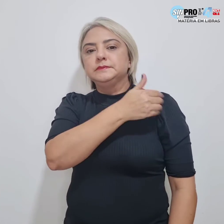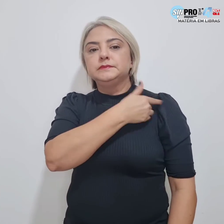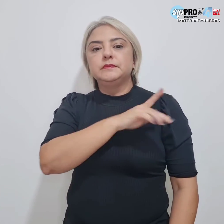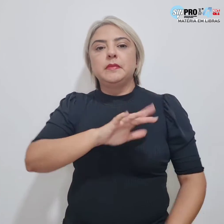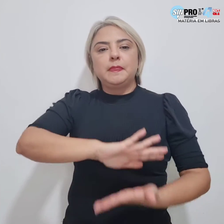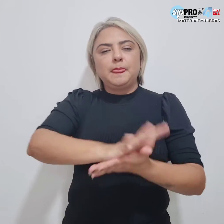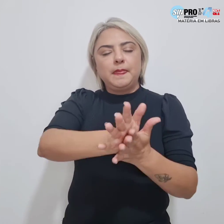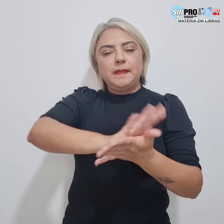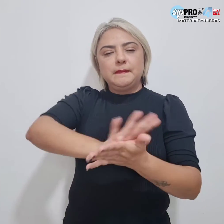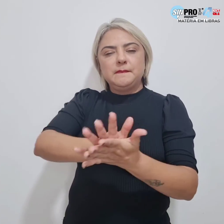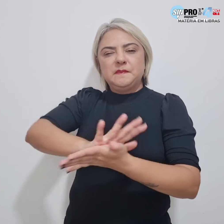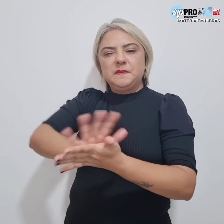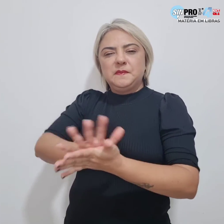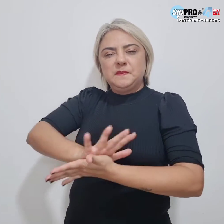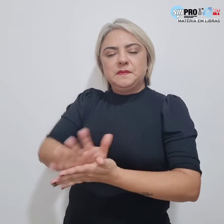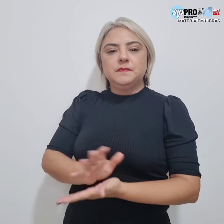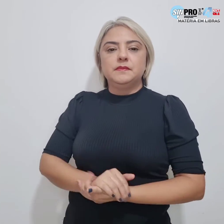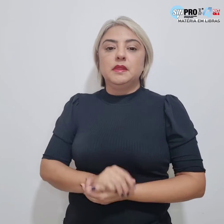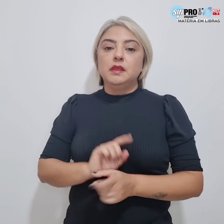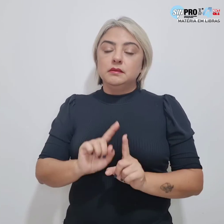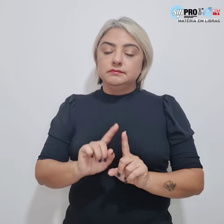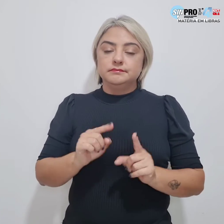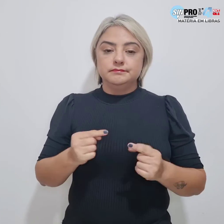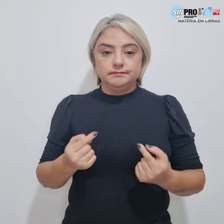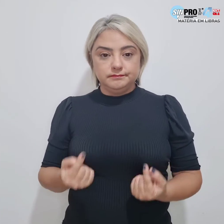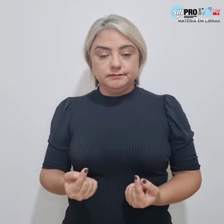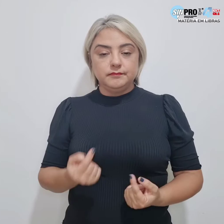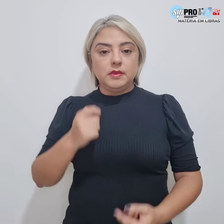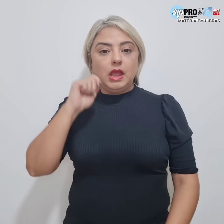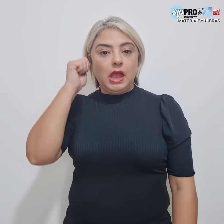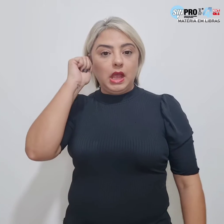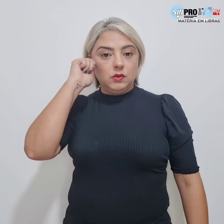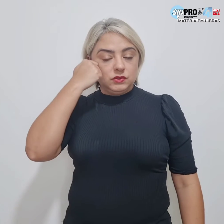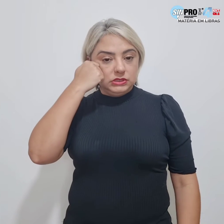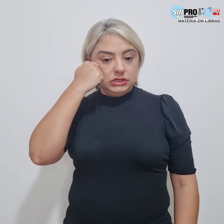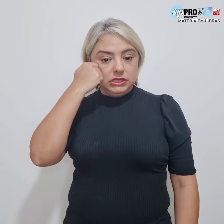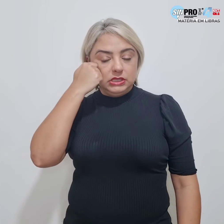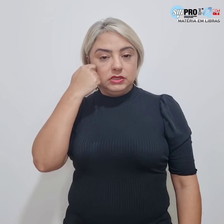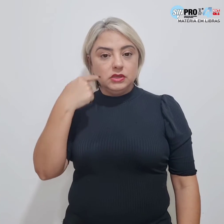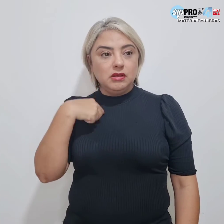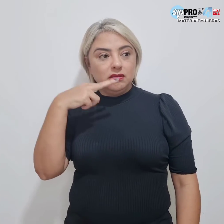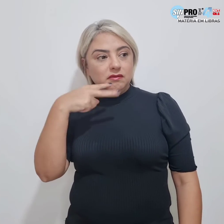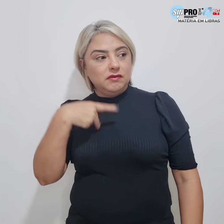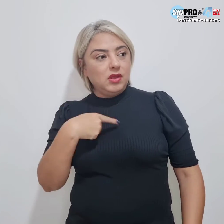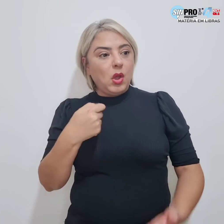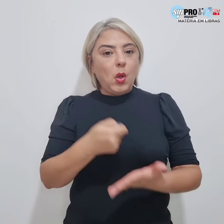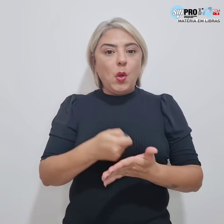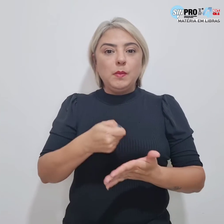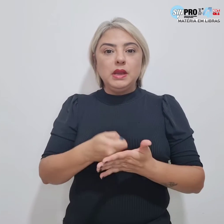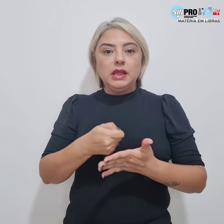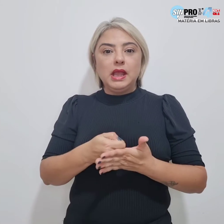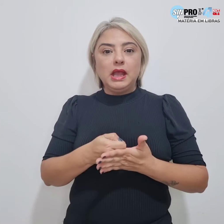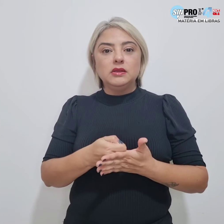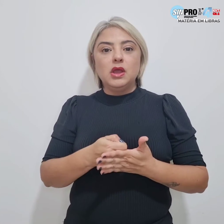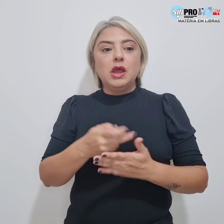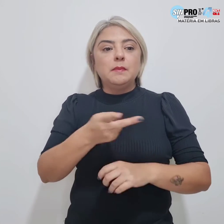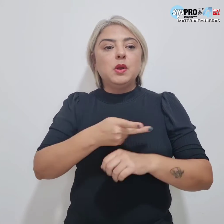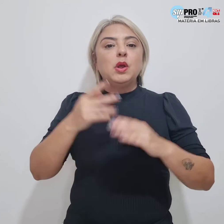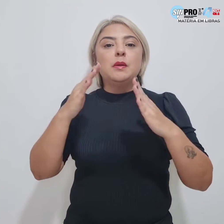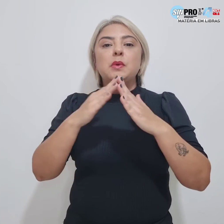dos preconceitos. Com isso, os negros se viram obrigados a buscar moradia em regiões